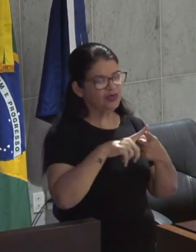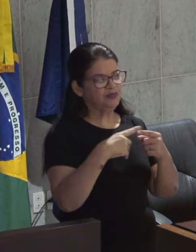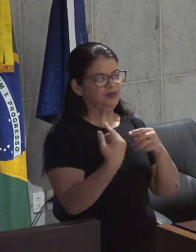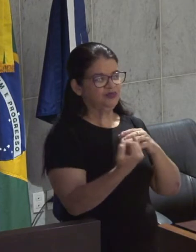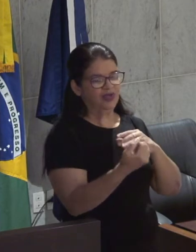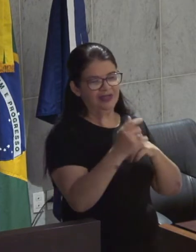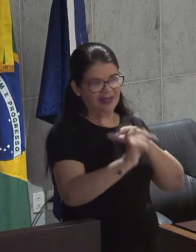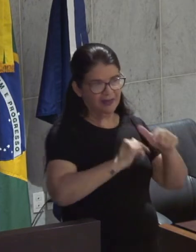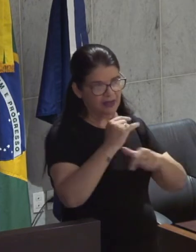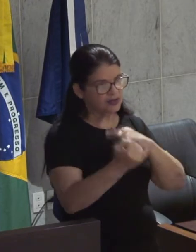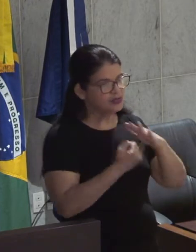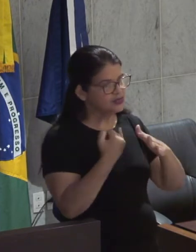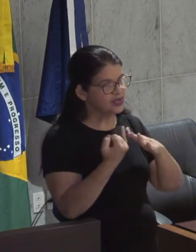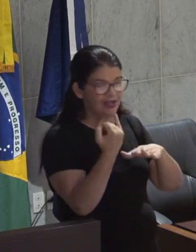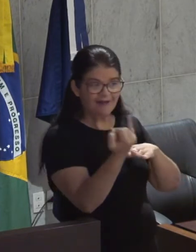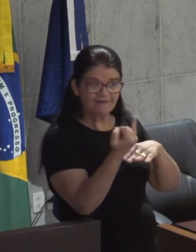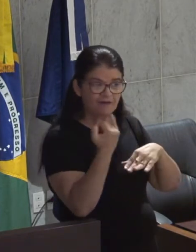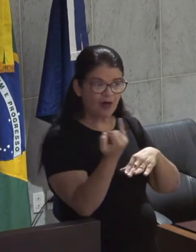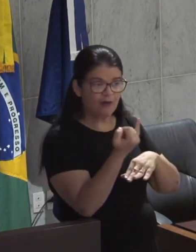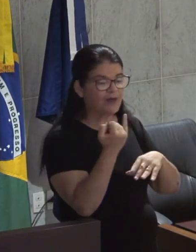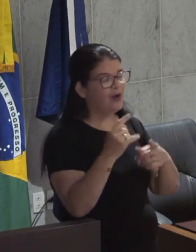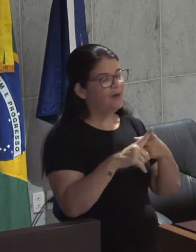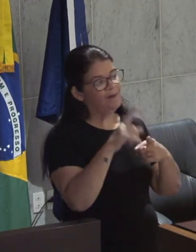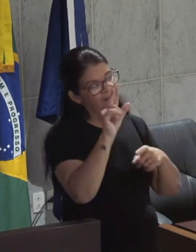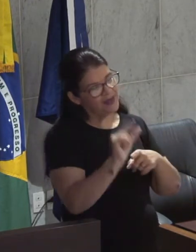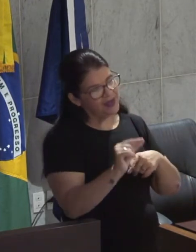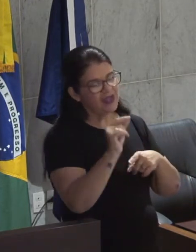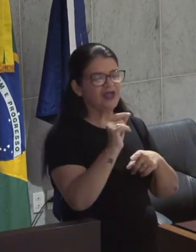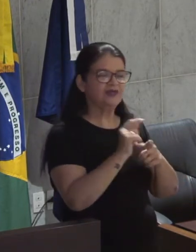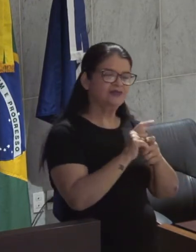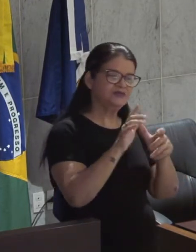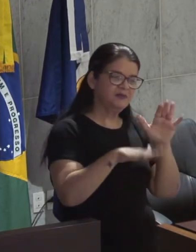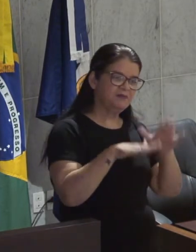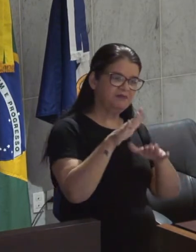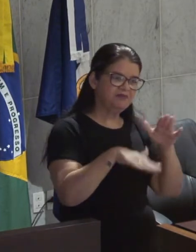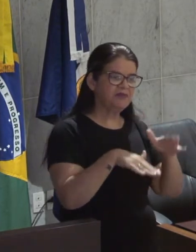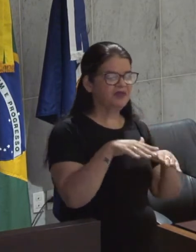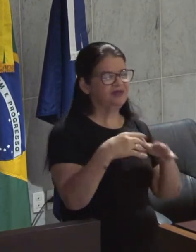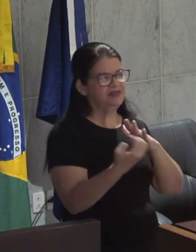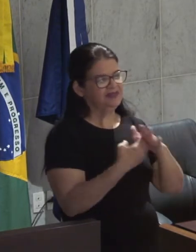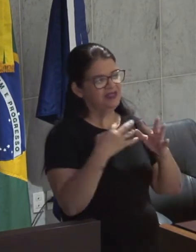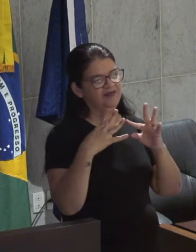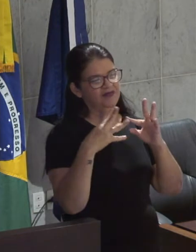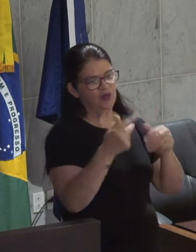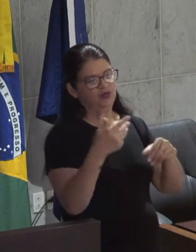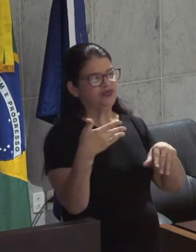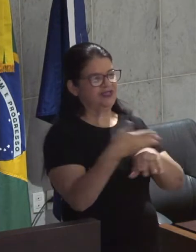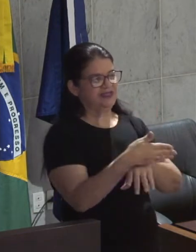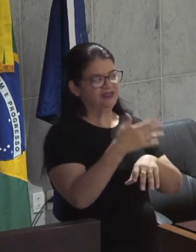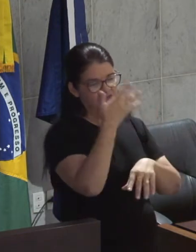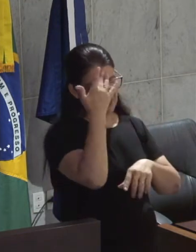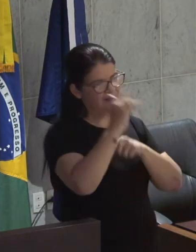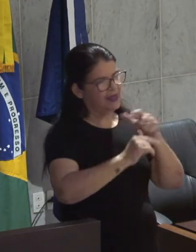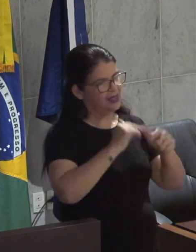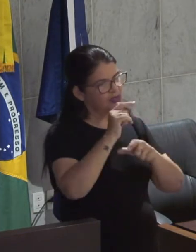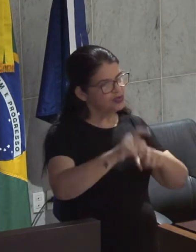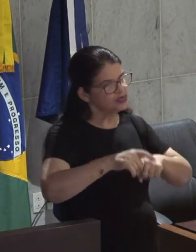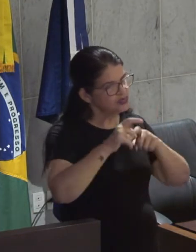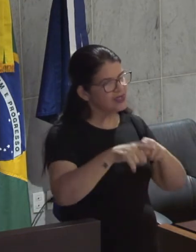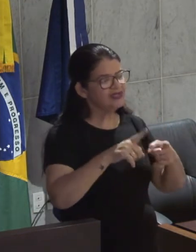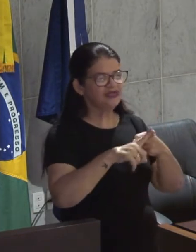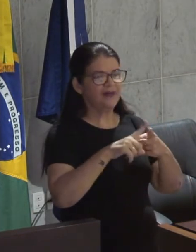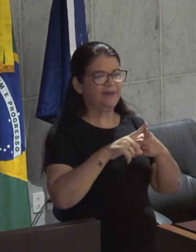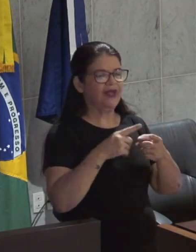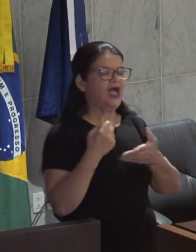empreendedor, dizendo que todo mundo poderia acessar. E os nossos trabalhadores rurais foram lá e também acessaram o auxílio